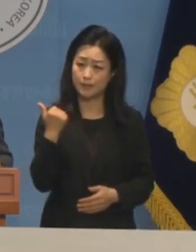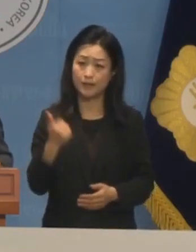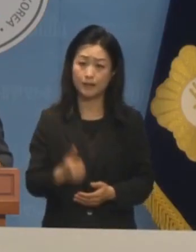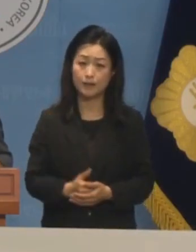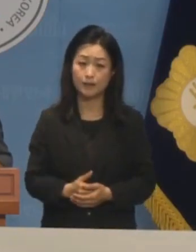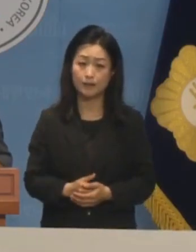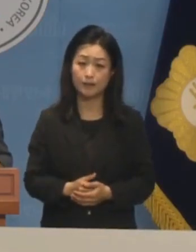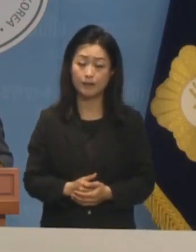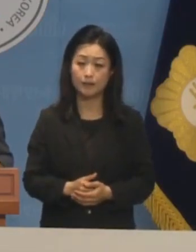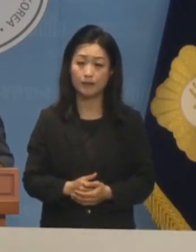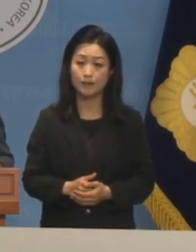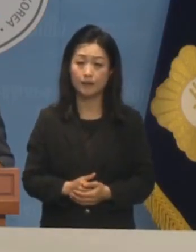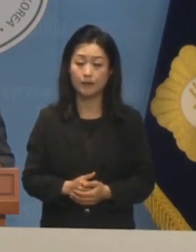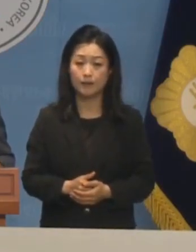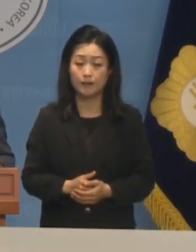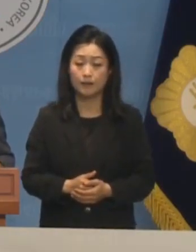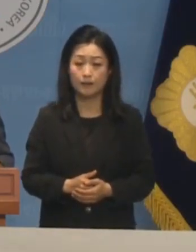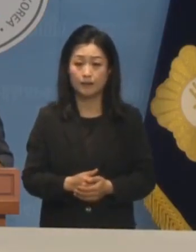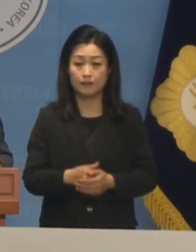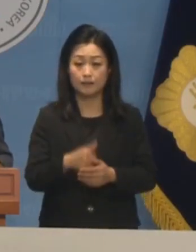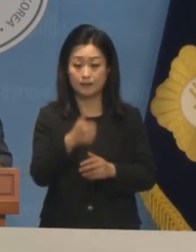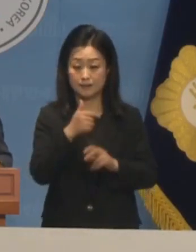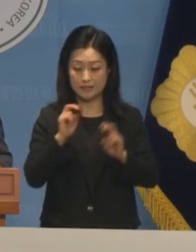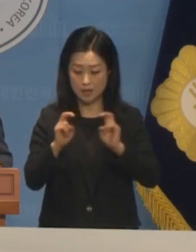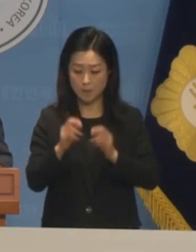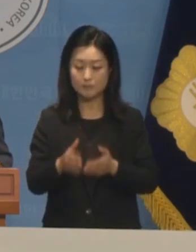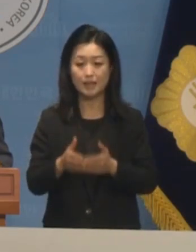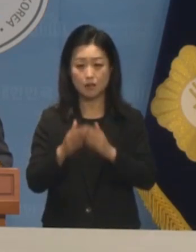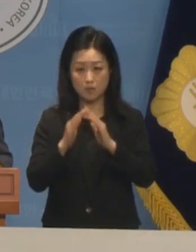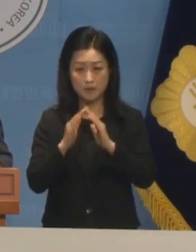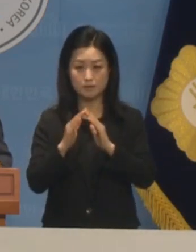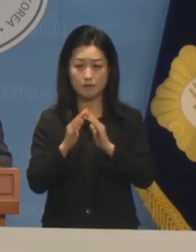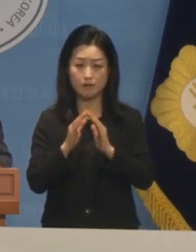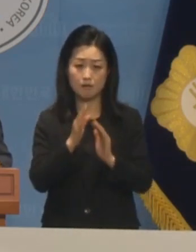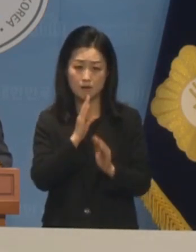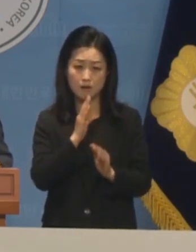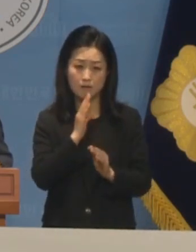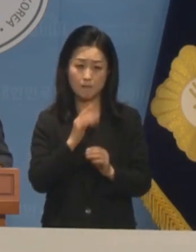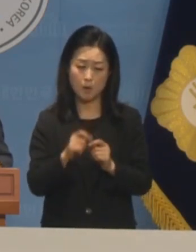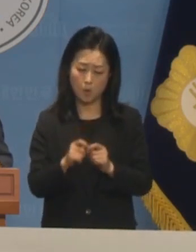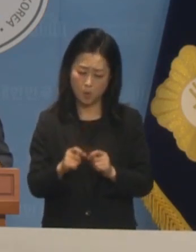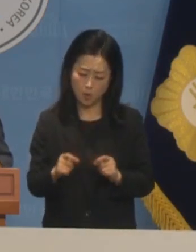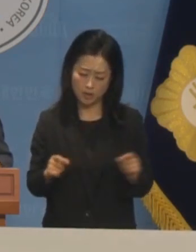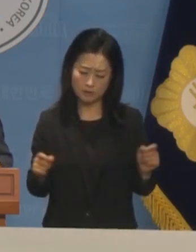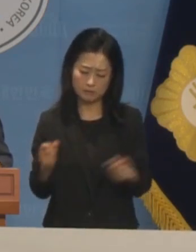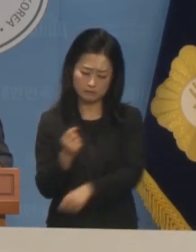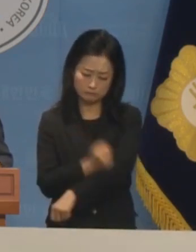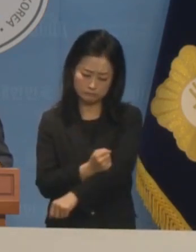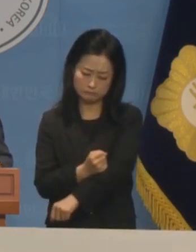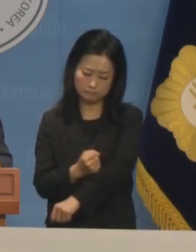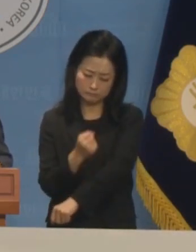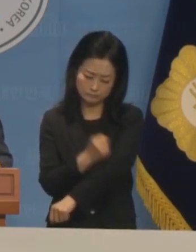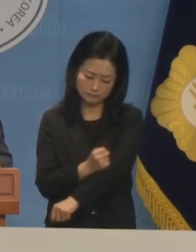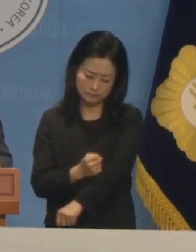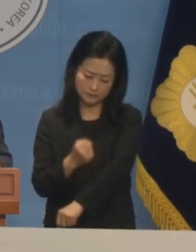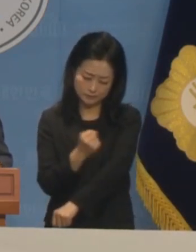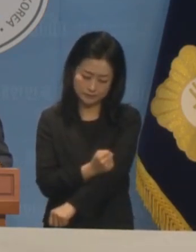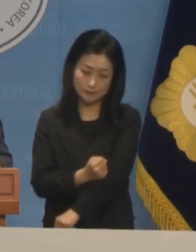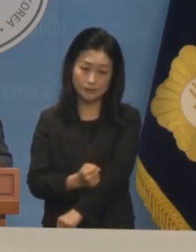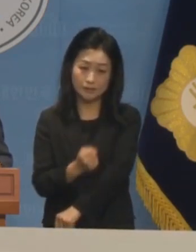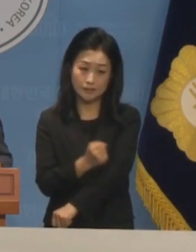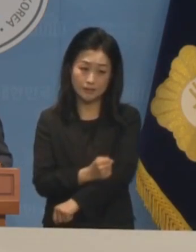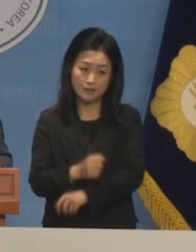없었습니다. 이 기업을 창업을 해서 정말 그 오랜 시간 동안 공을 들여서